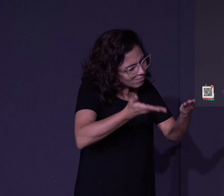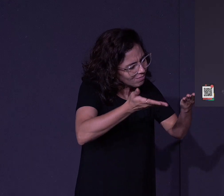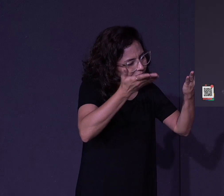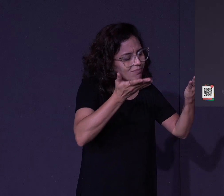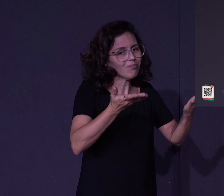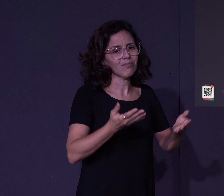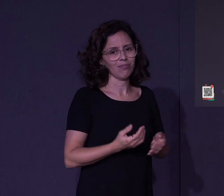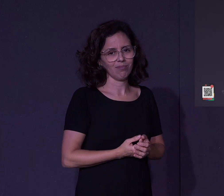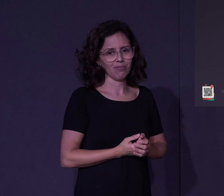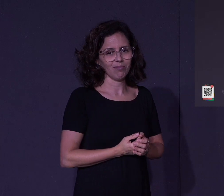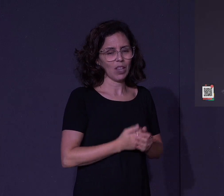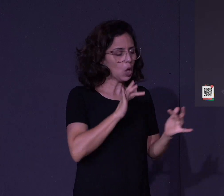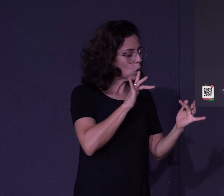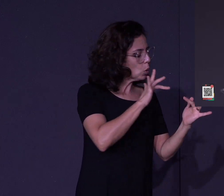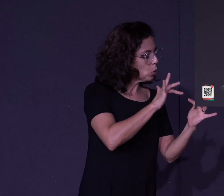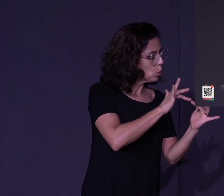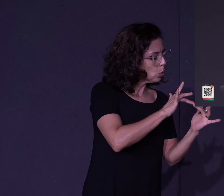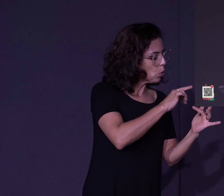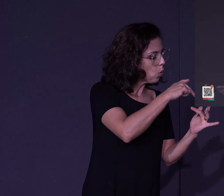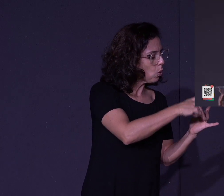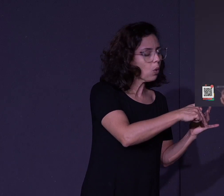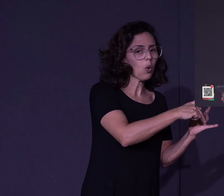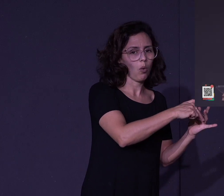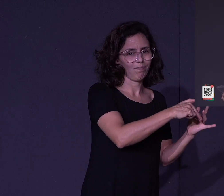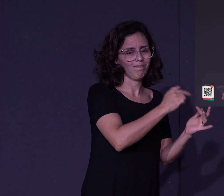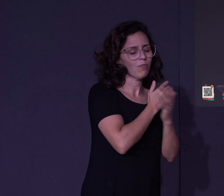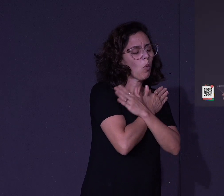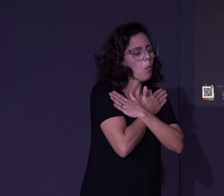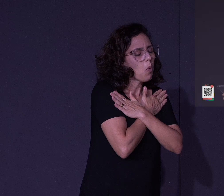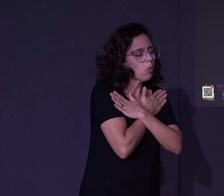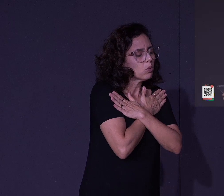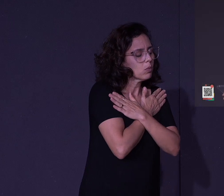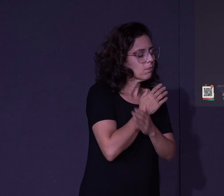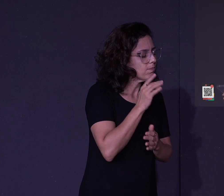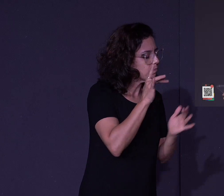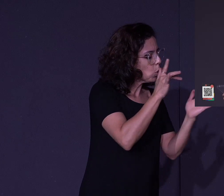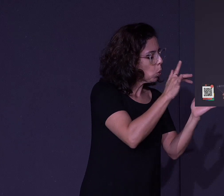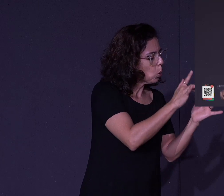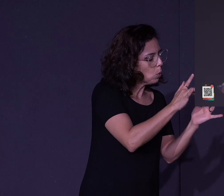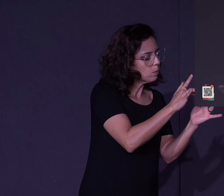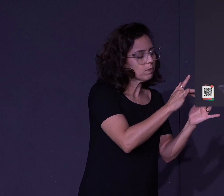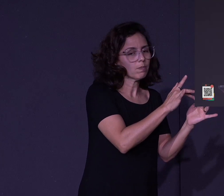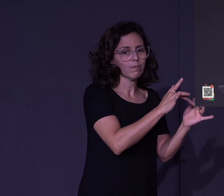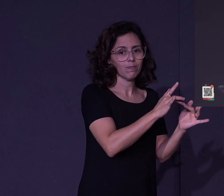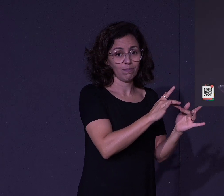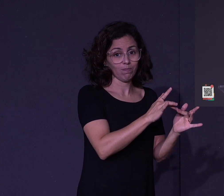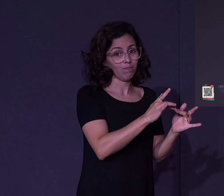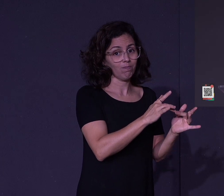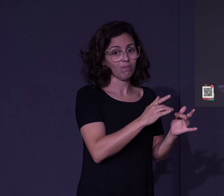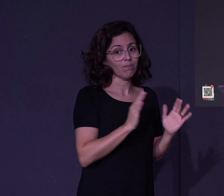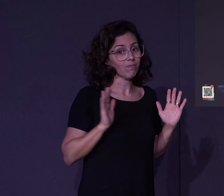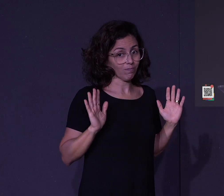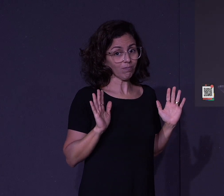envolto em um pano, e o que é que ele faz? Ele toca o morto. Para a religião, esse toque